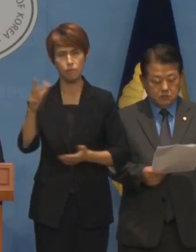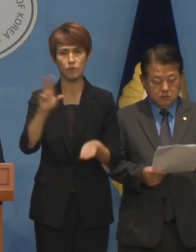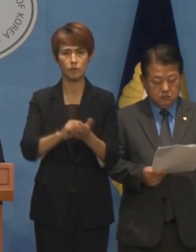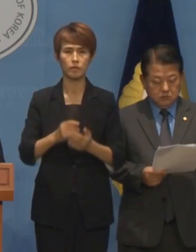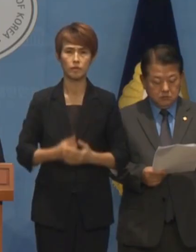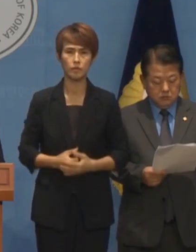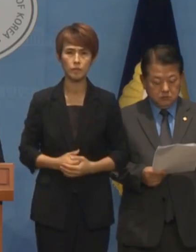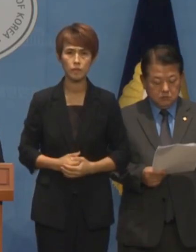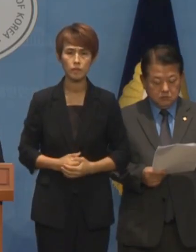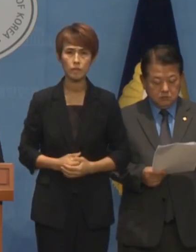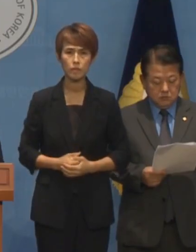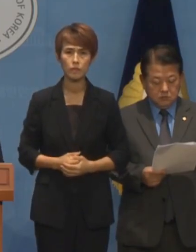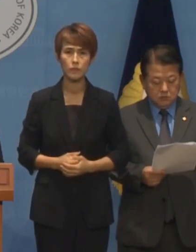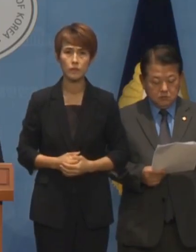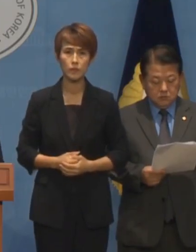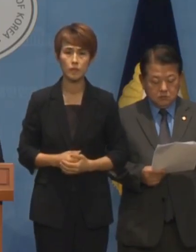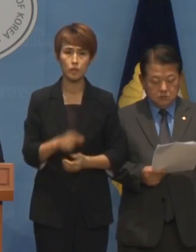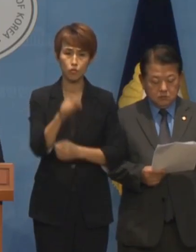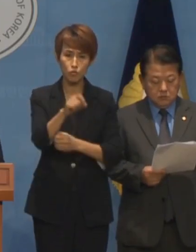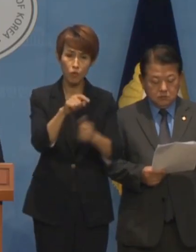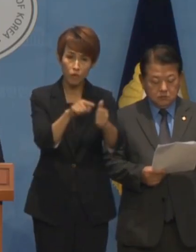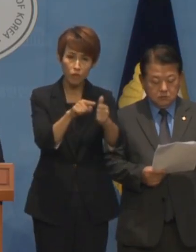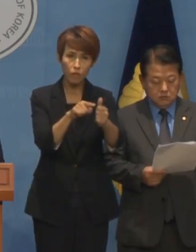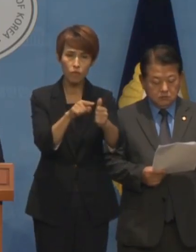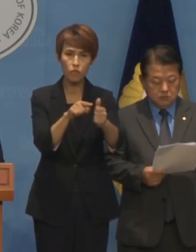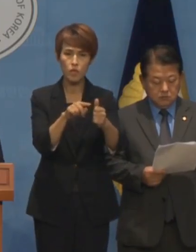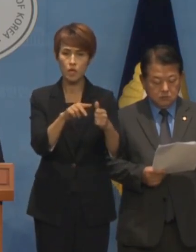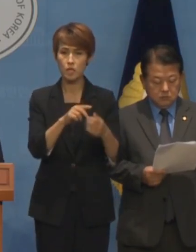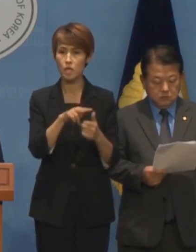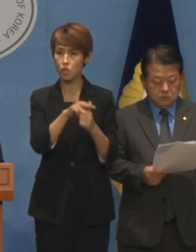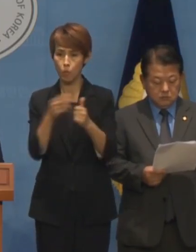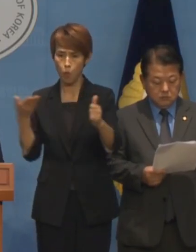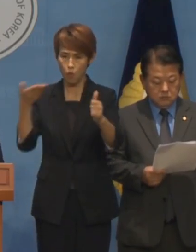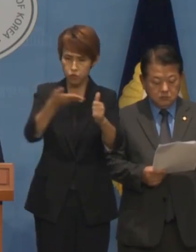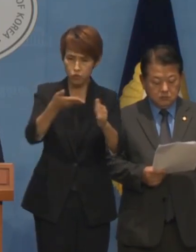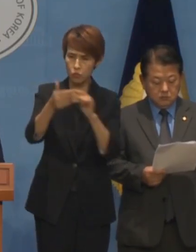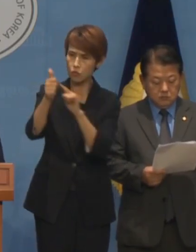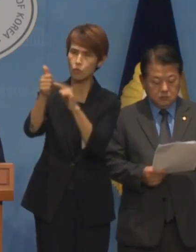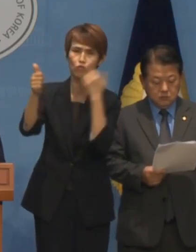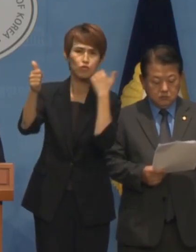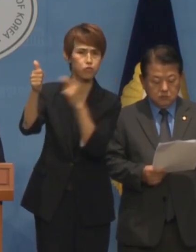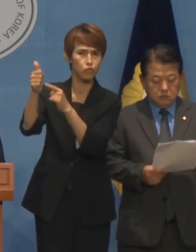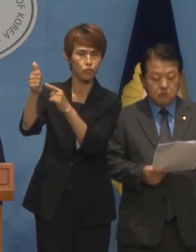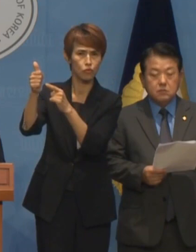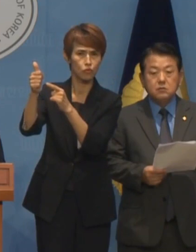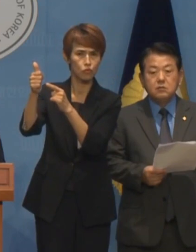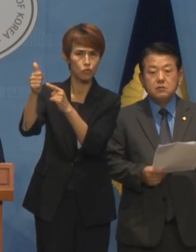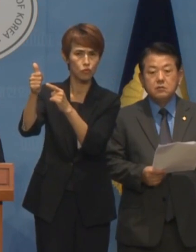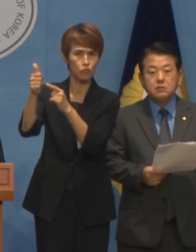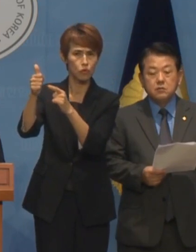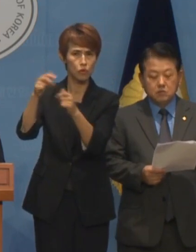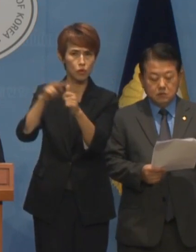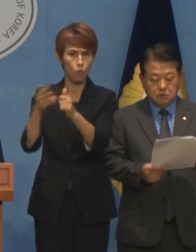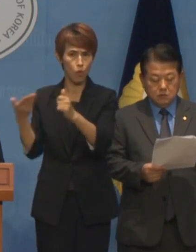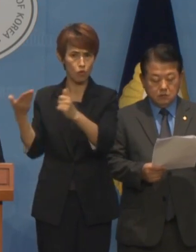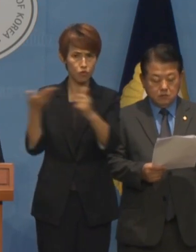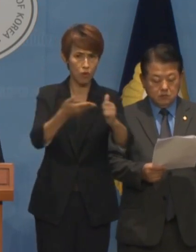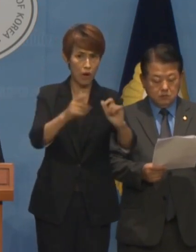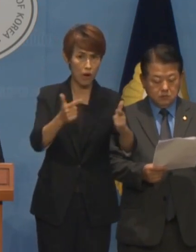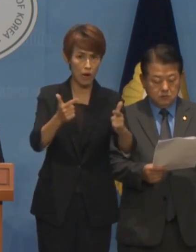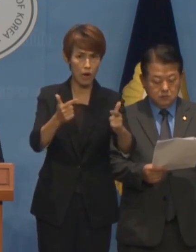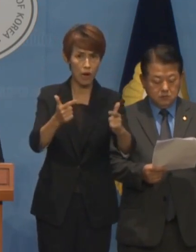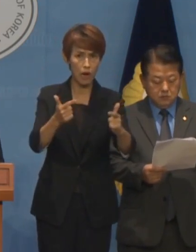대참사입니다. 문제의 군무원에게 이 정보를 제공한 이가 누구인지, 제공한 게 아니라면